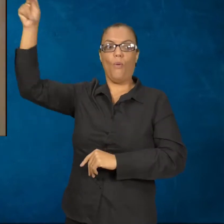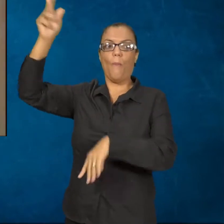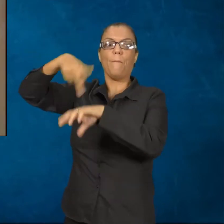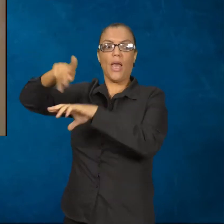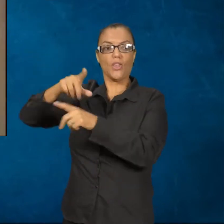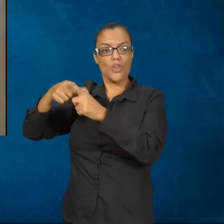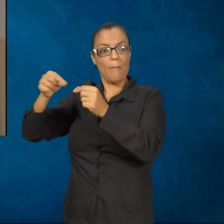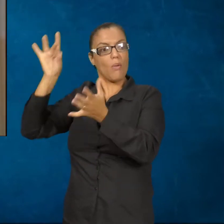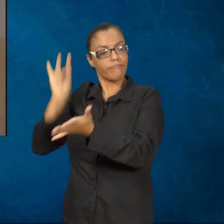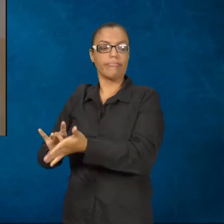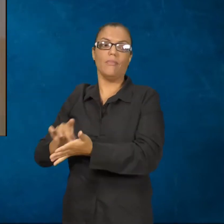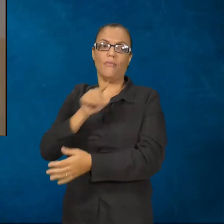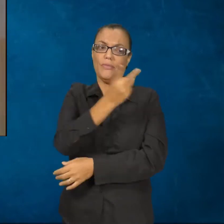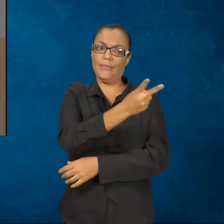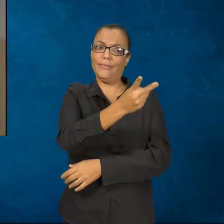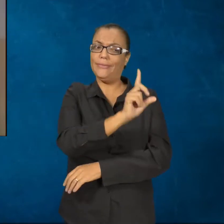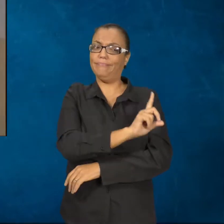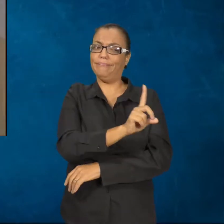viu?